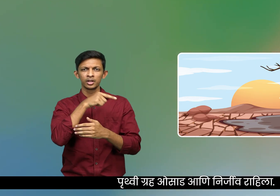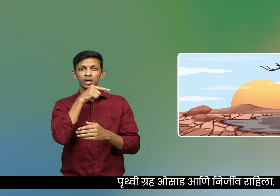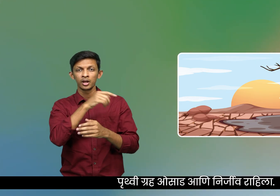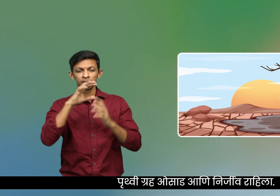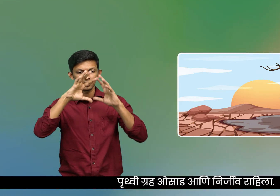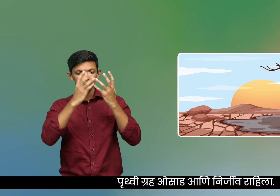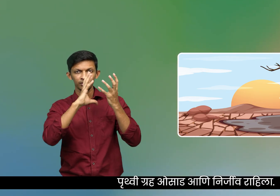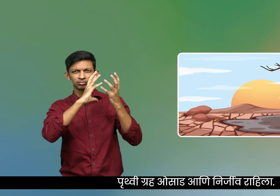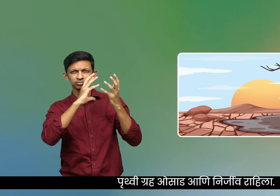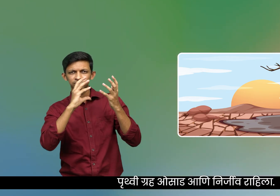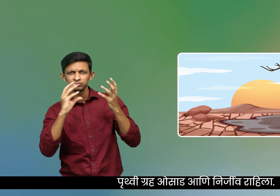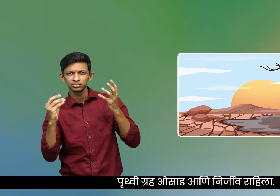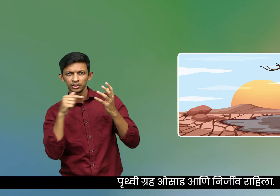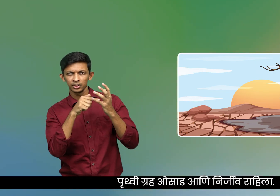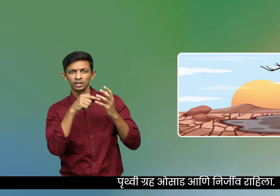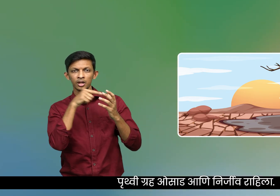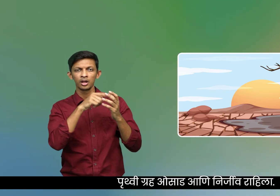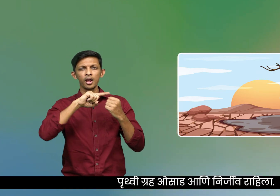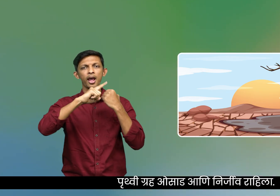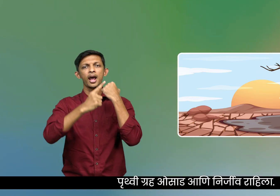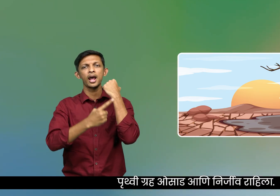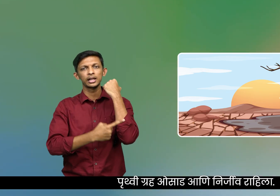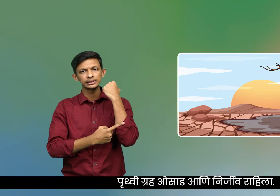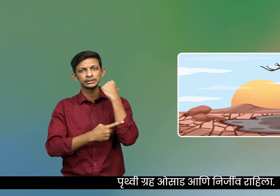पृथ्वी ग्रह ओसाड आणि निर्जीव राहिला.